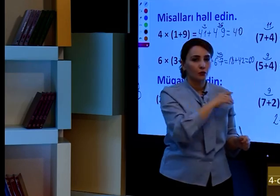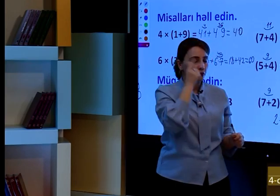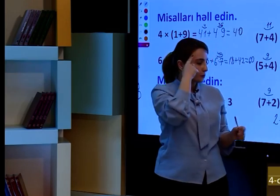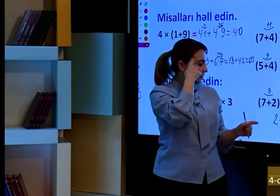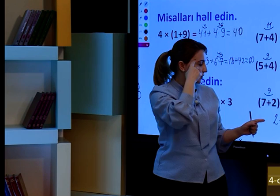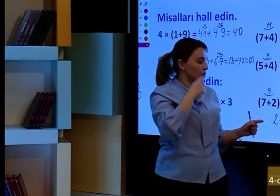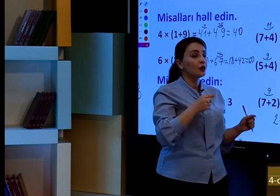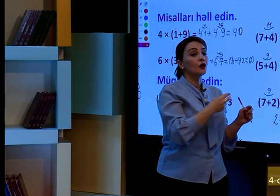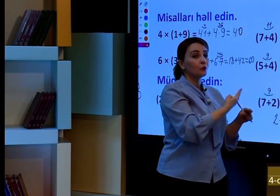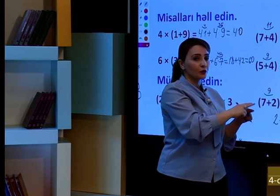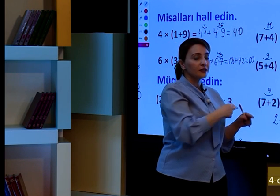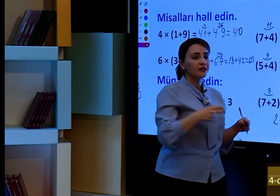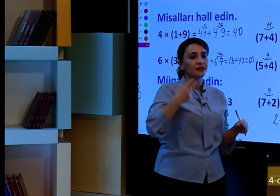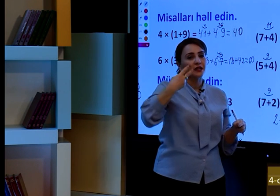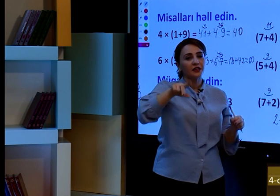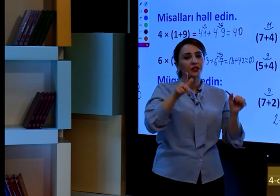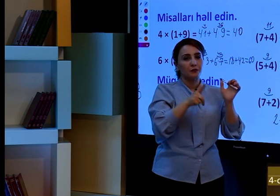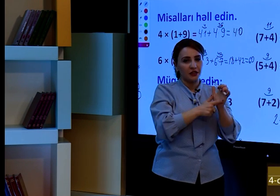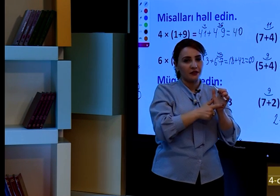olduğunu bilirik. Burada isə